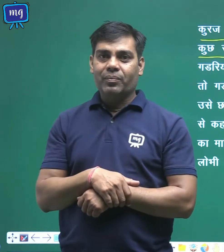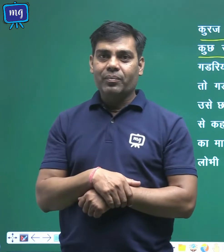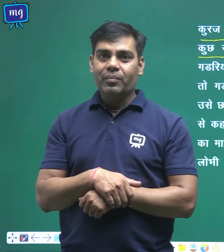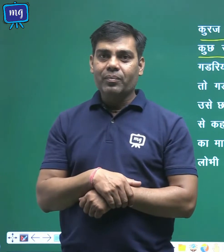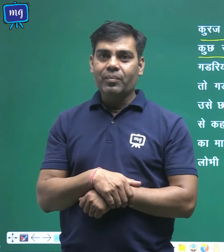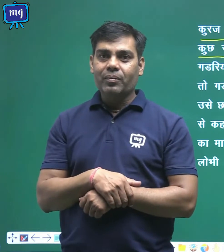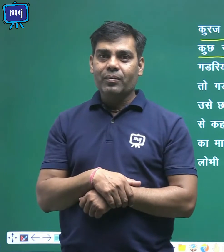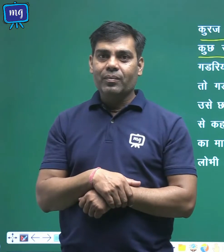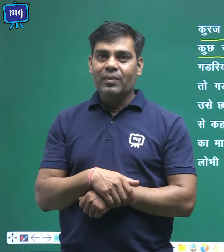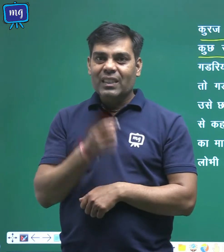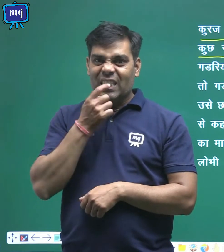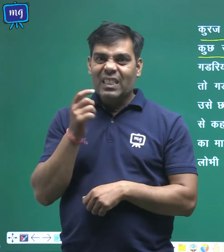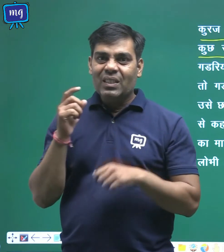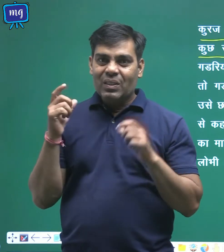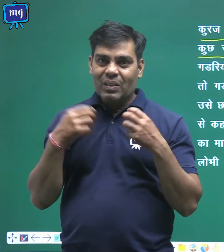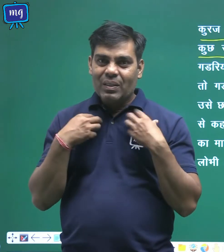भेड़ चराने वाला